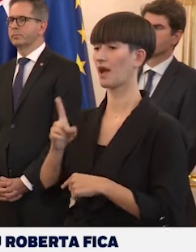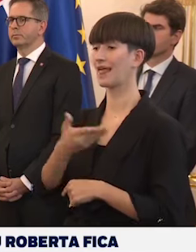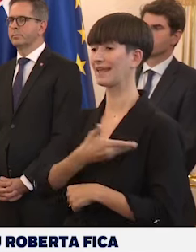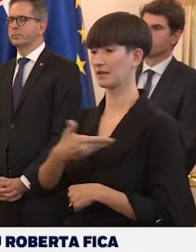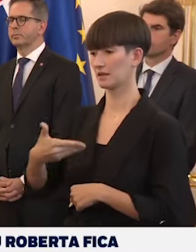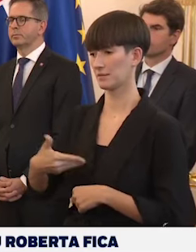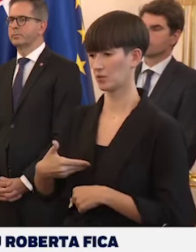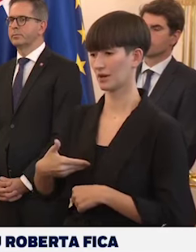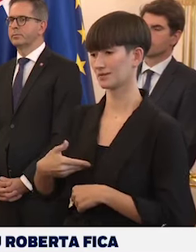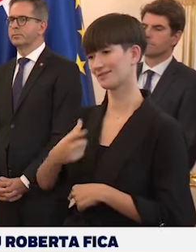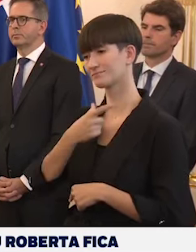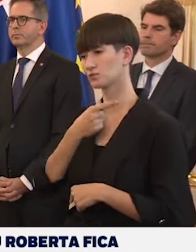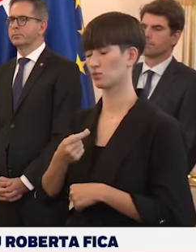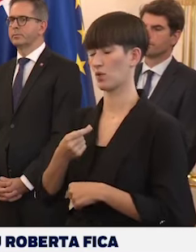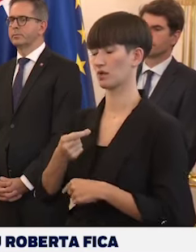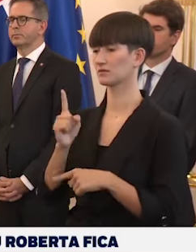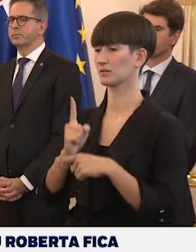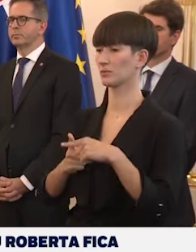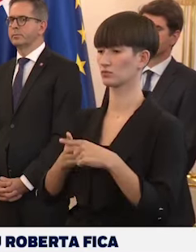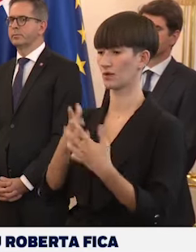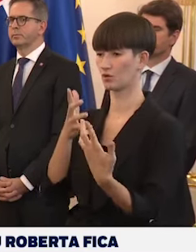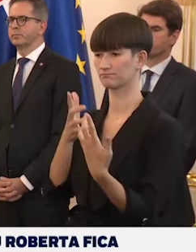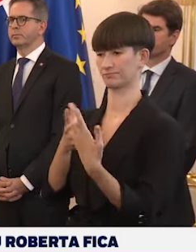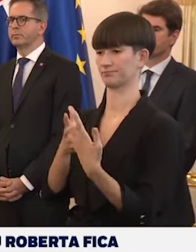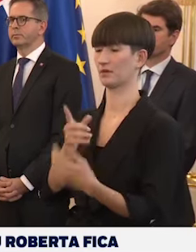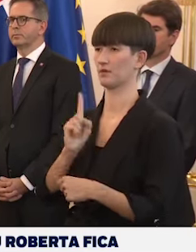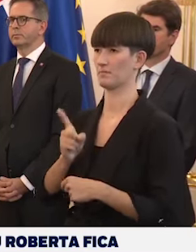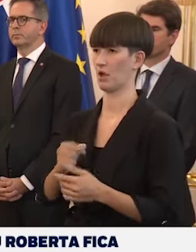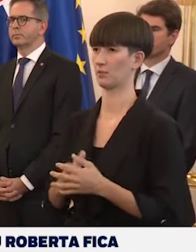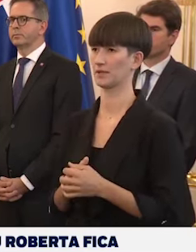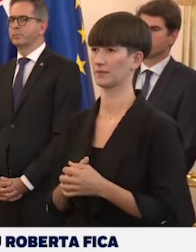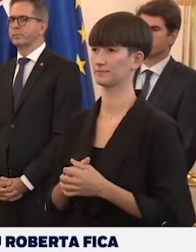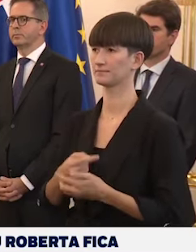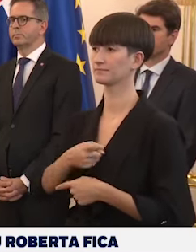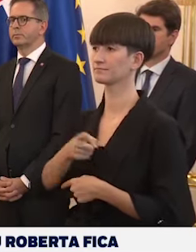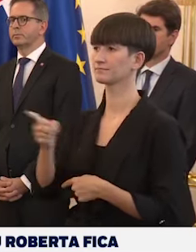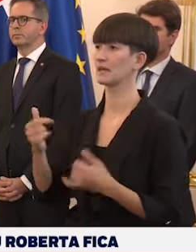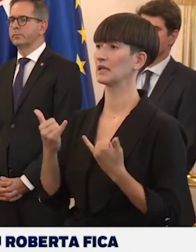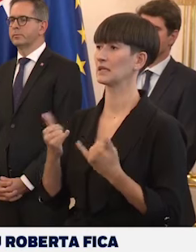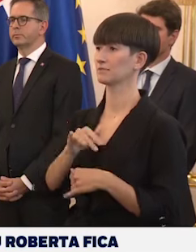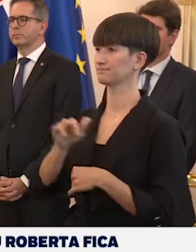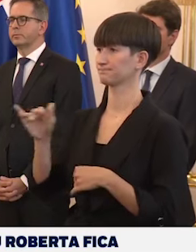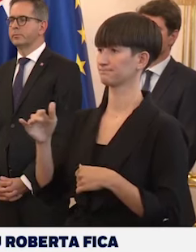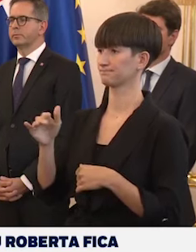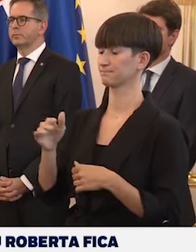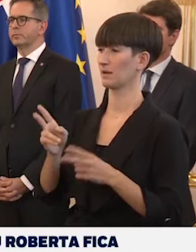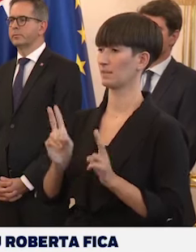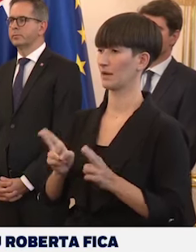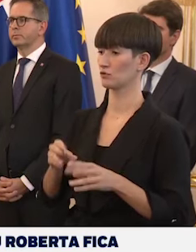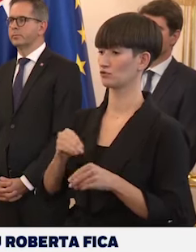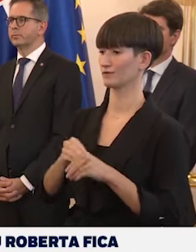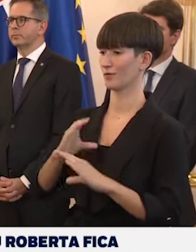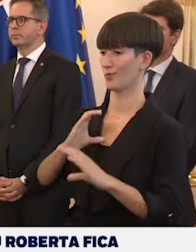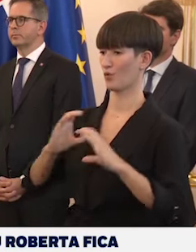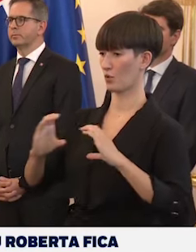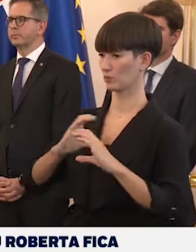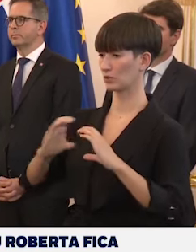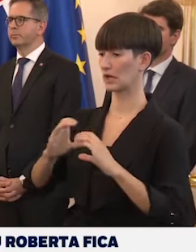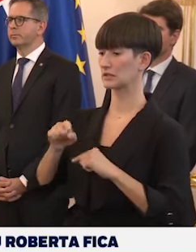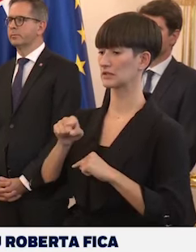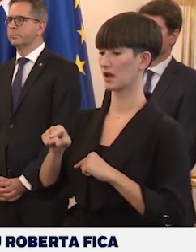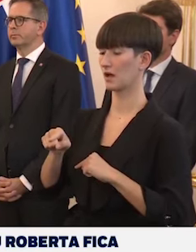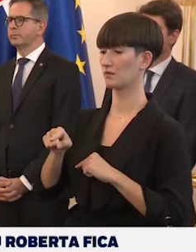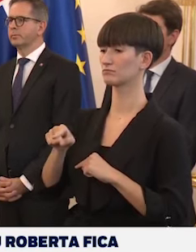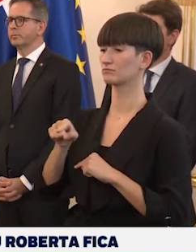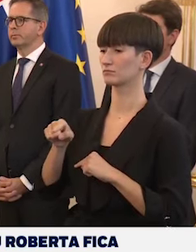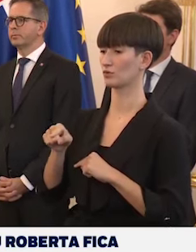patria. Hovorím o príležitosti svojou komunikáciou a svojimi krokmi prispieť k vzájomnému rešpektu a k